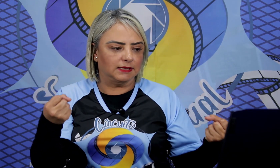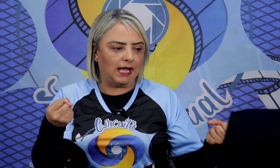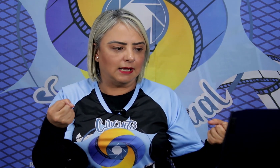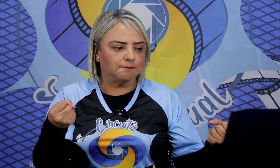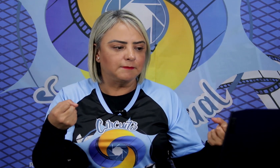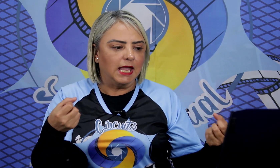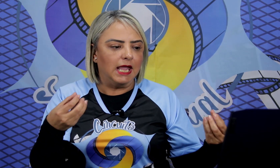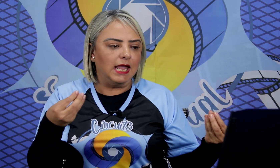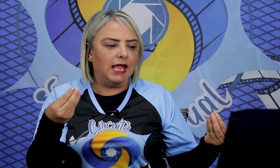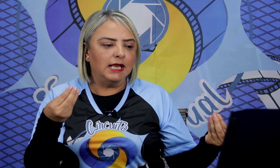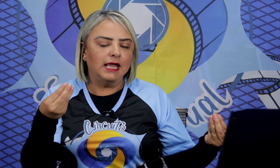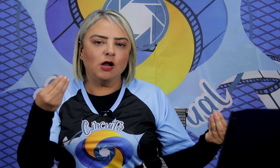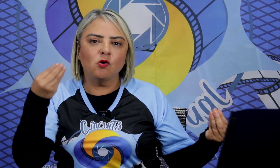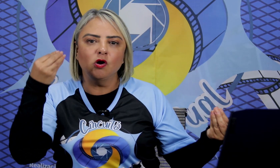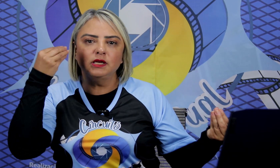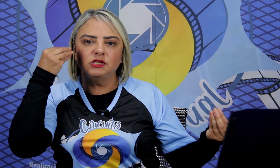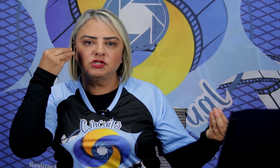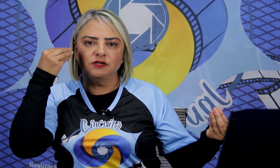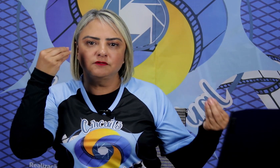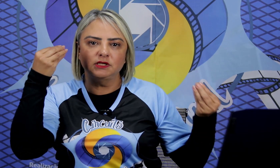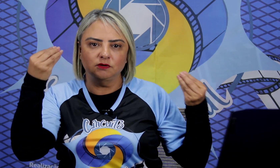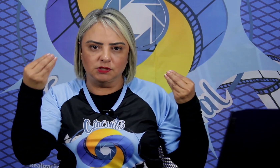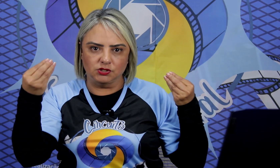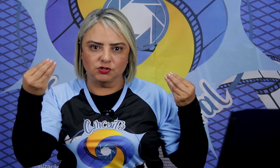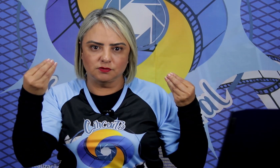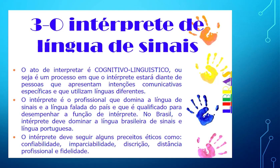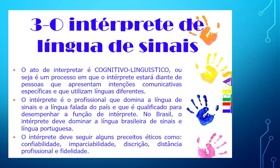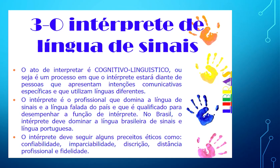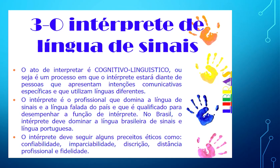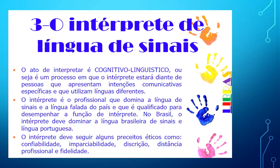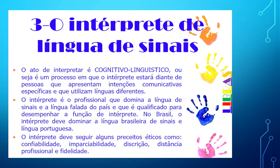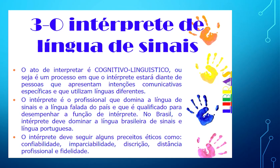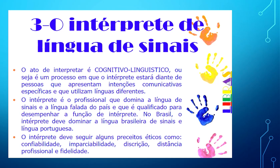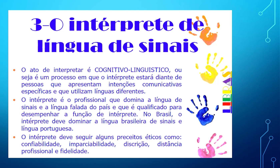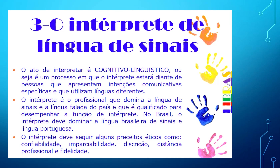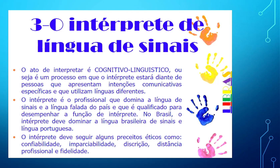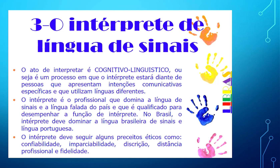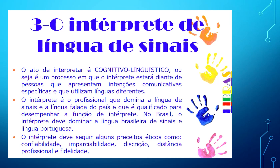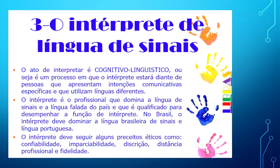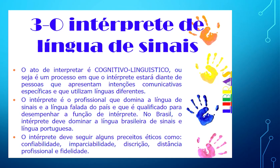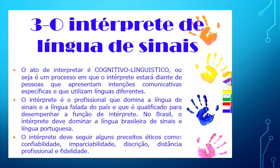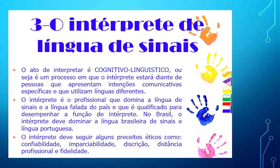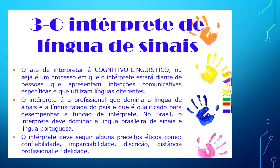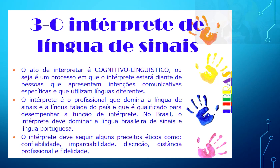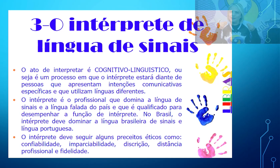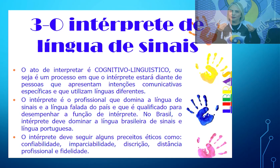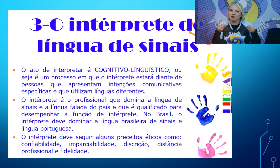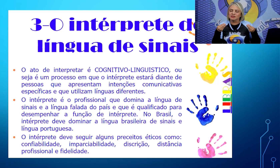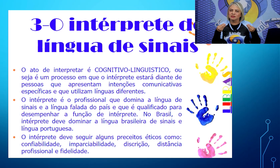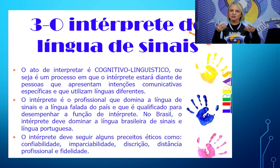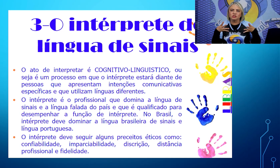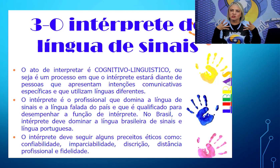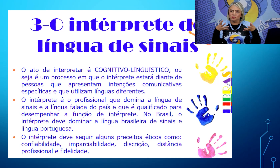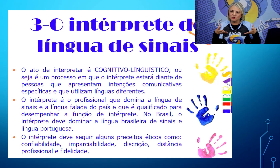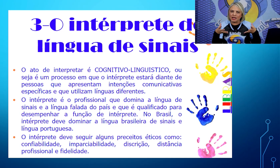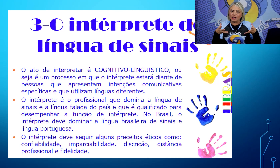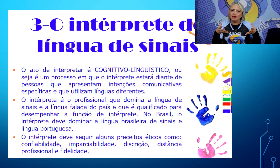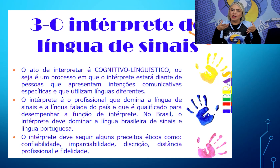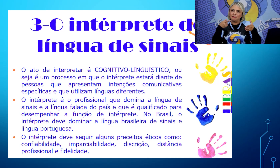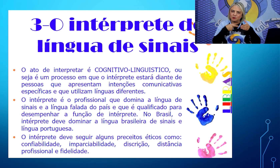interpretar, ele é cognitivo-linguístico. Por isso que você tem que ler bastante, estudar,